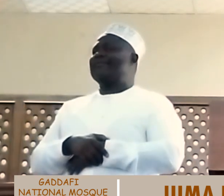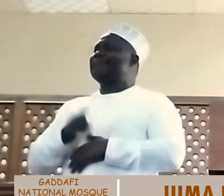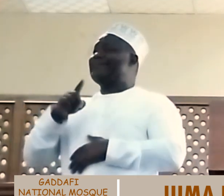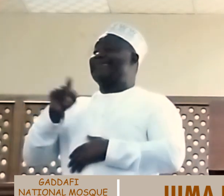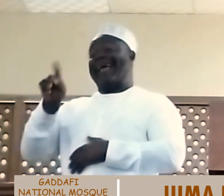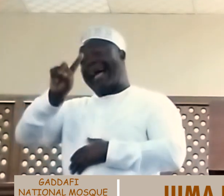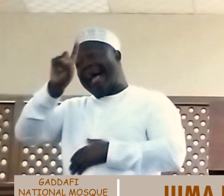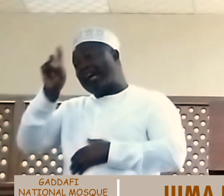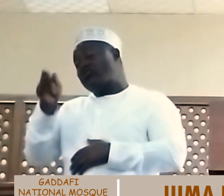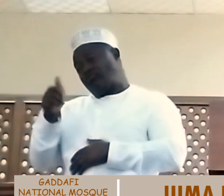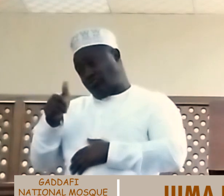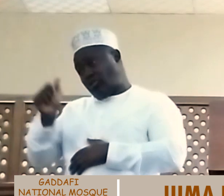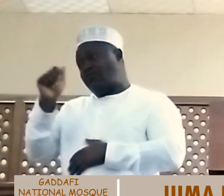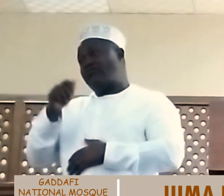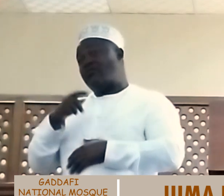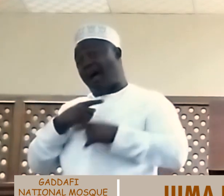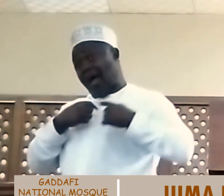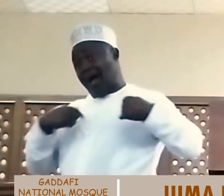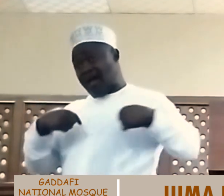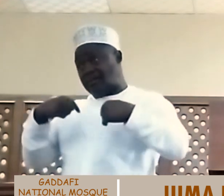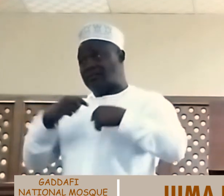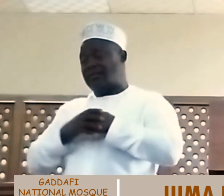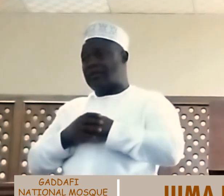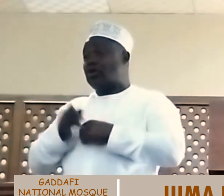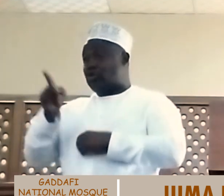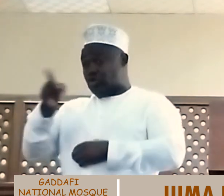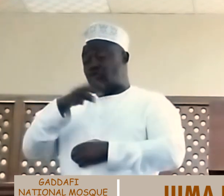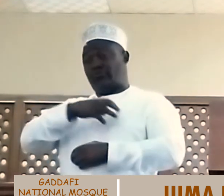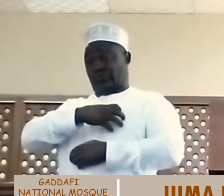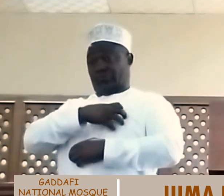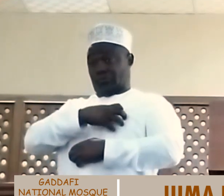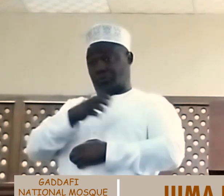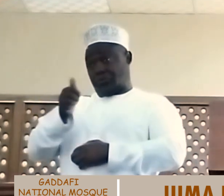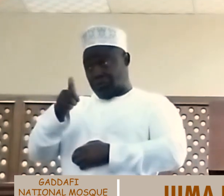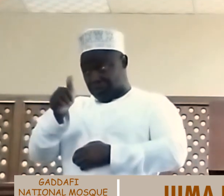Yongera weebuuze nti obugagga bwo